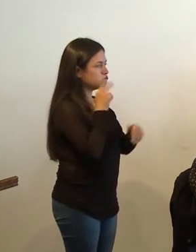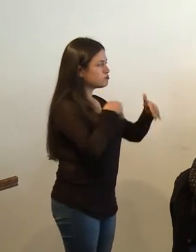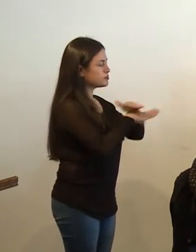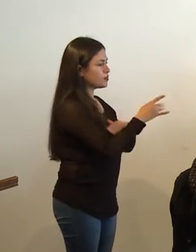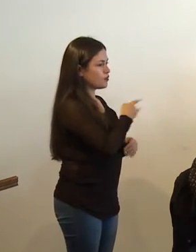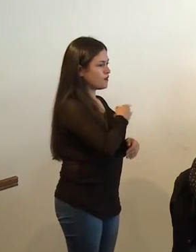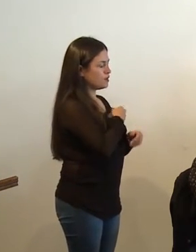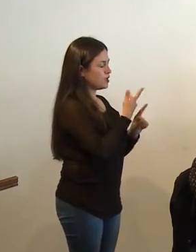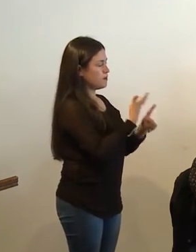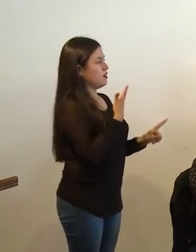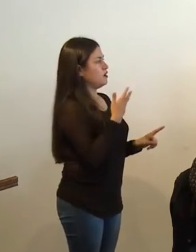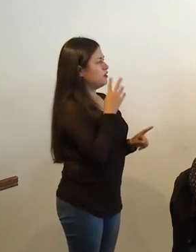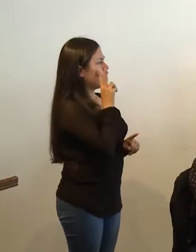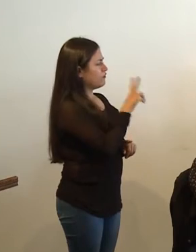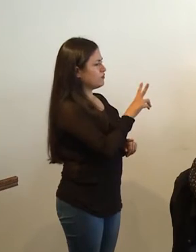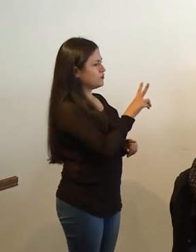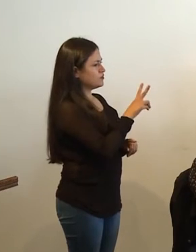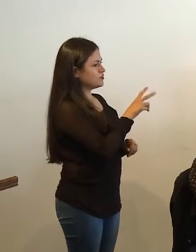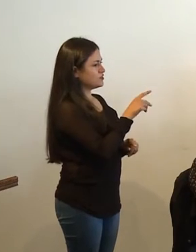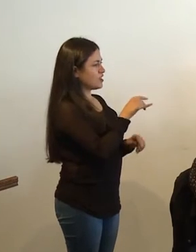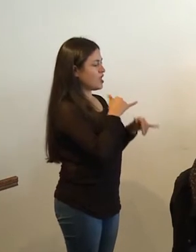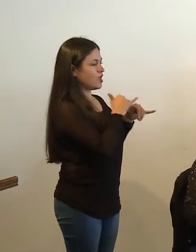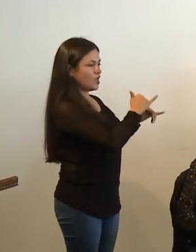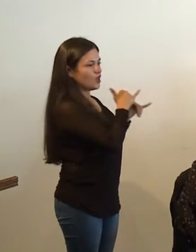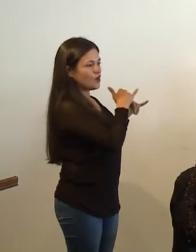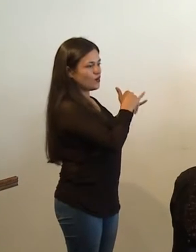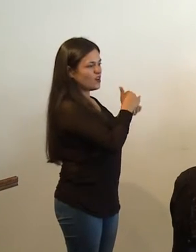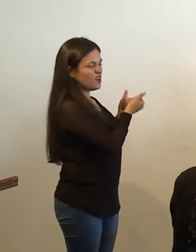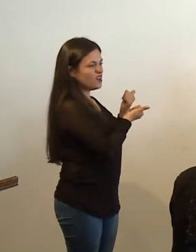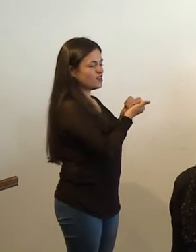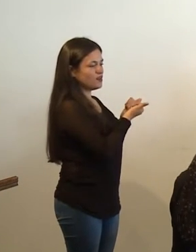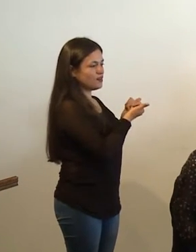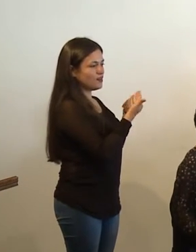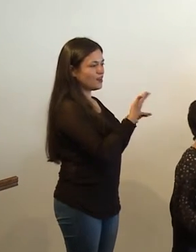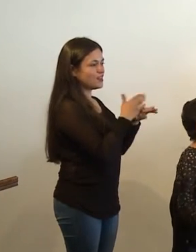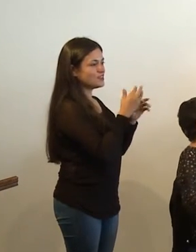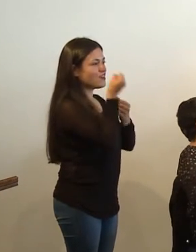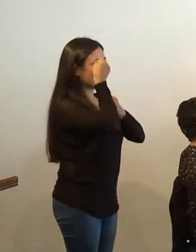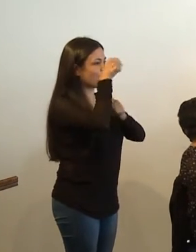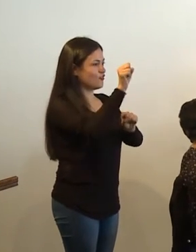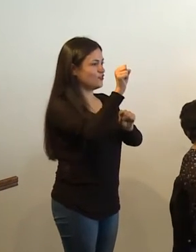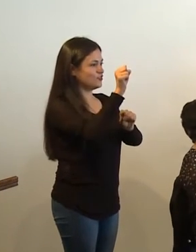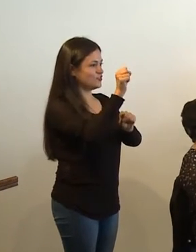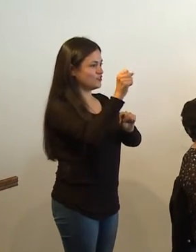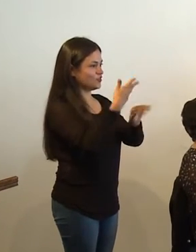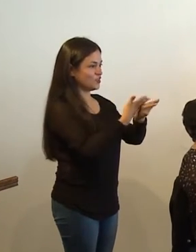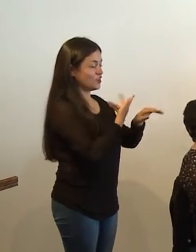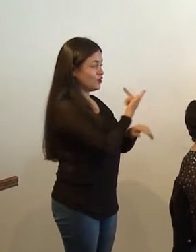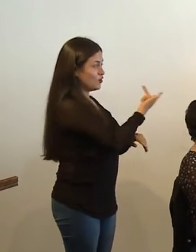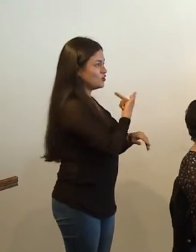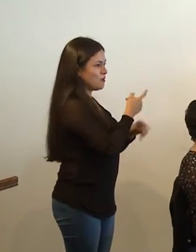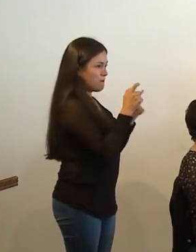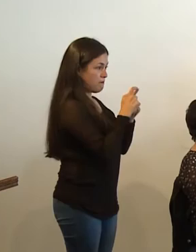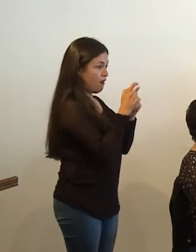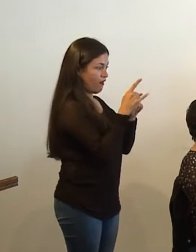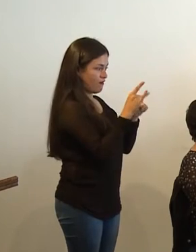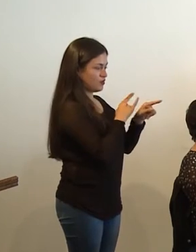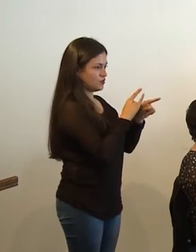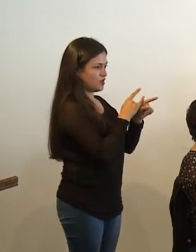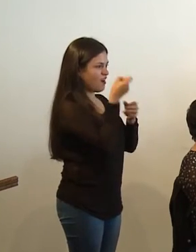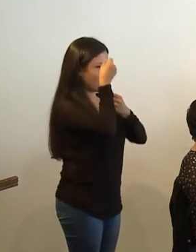fue que fuimos contemporáneos de una revolución. O sea, todavía, esa palabra todavía